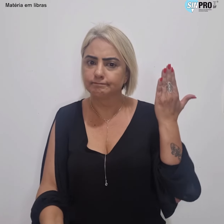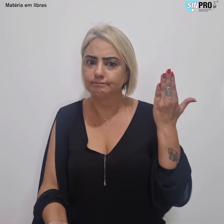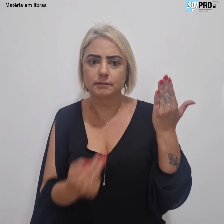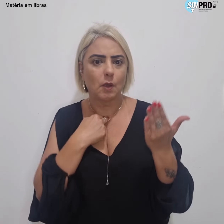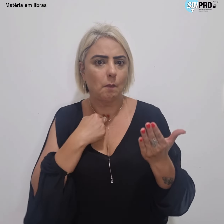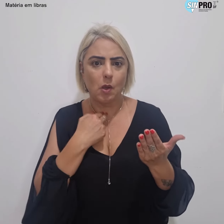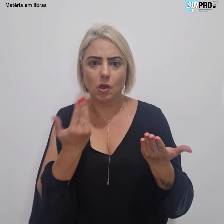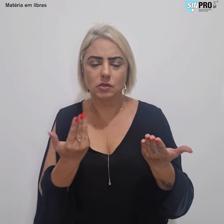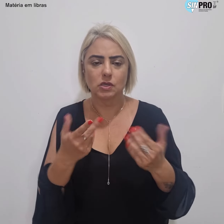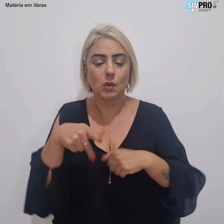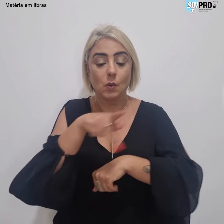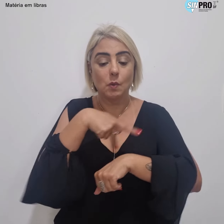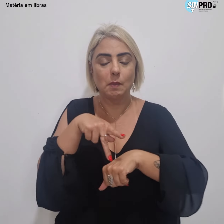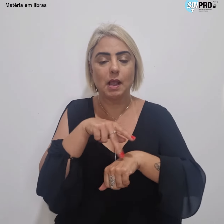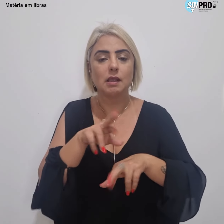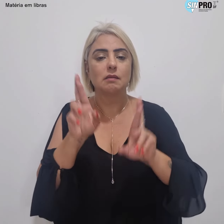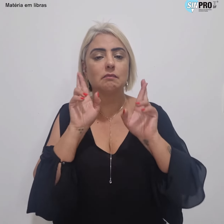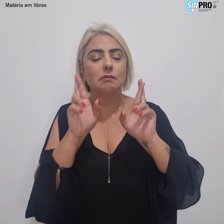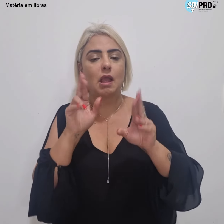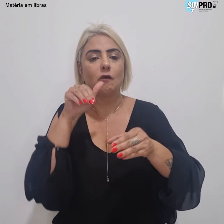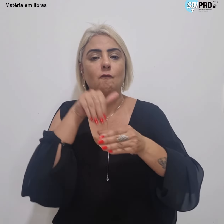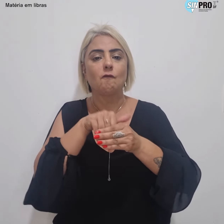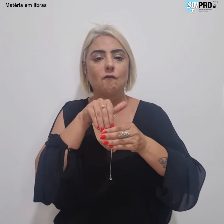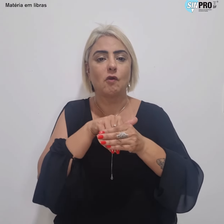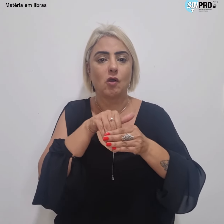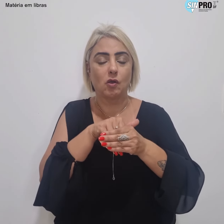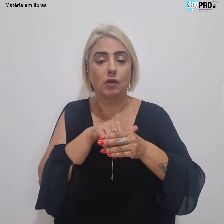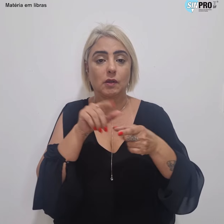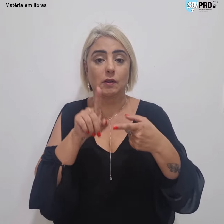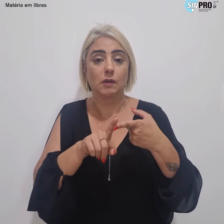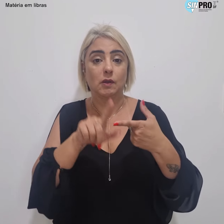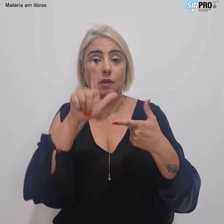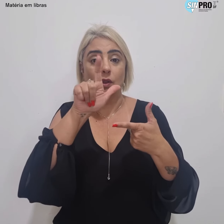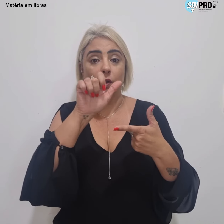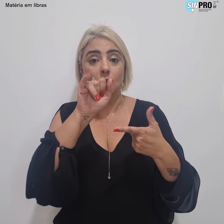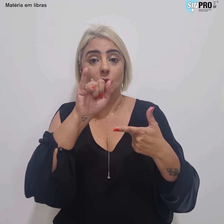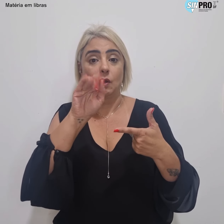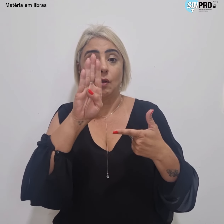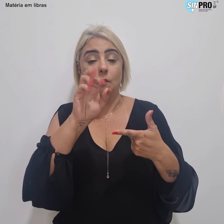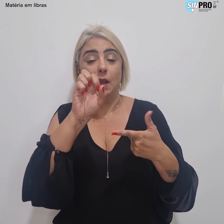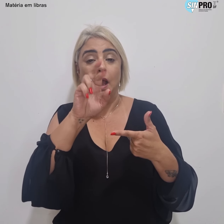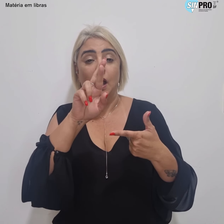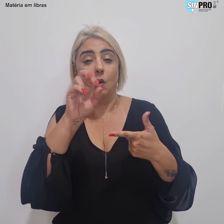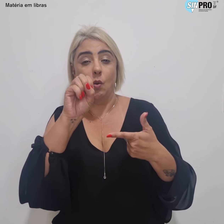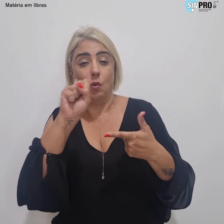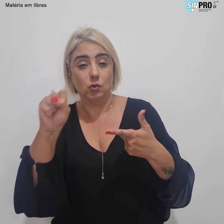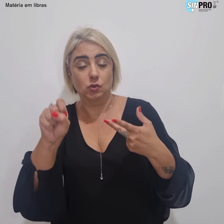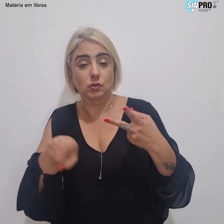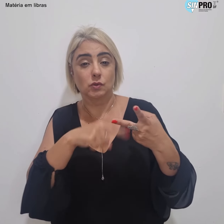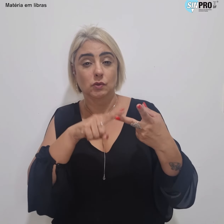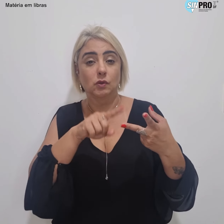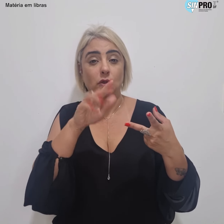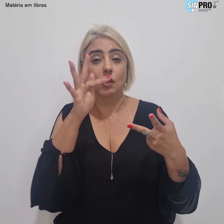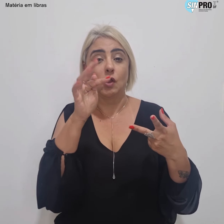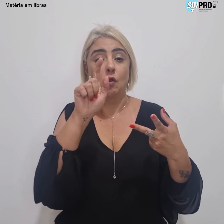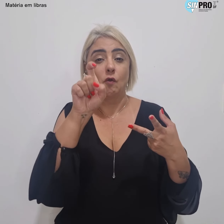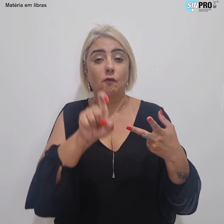O país aguarda os votos de Luiz Roberto Barros, Luiz Fux,